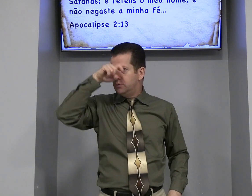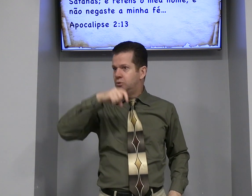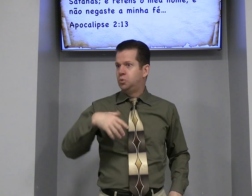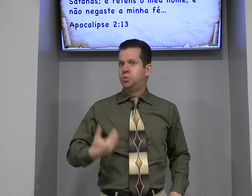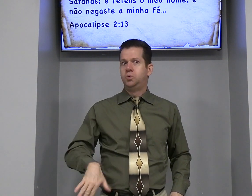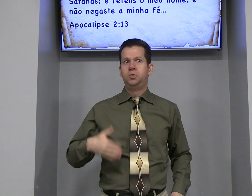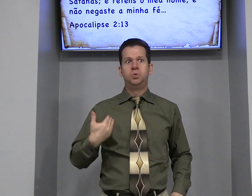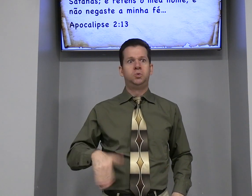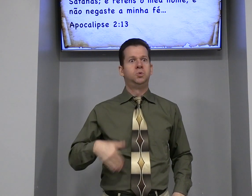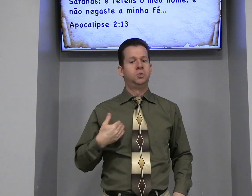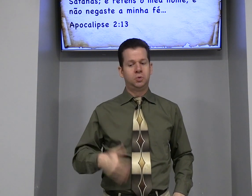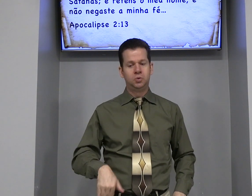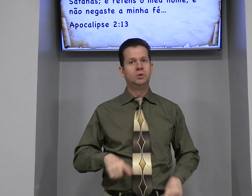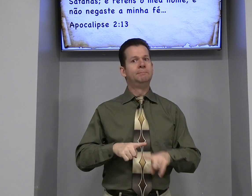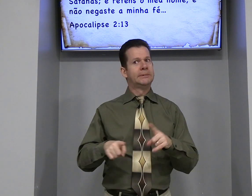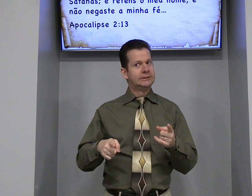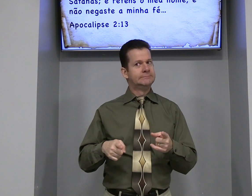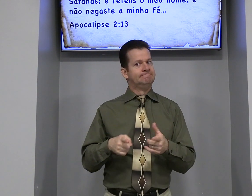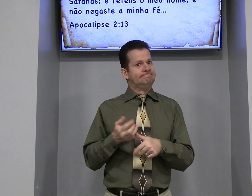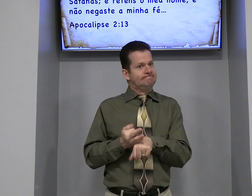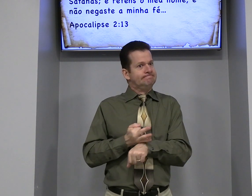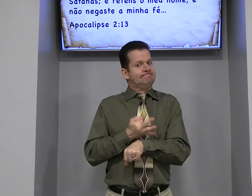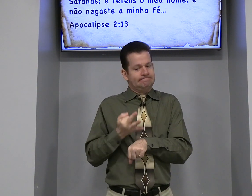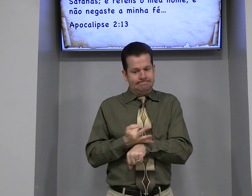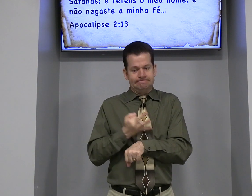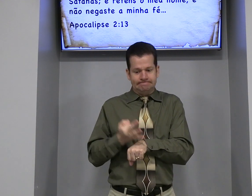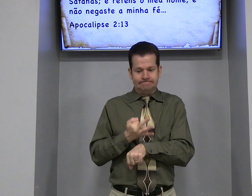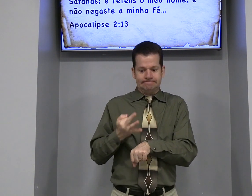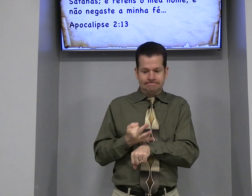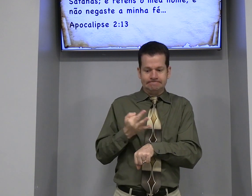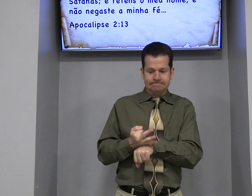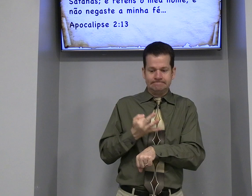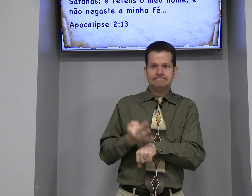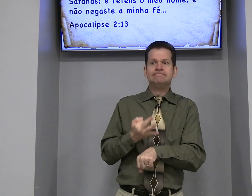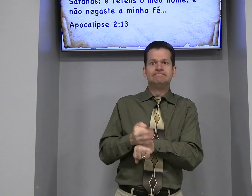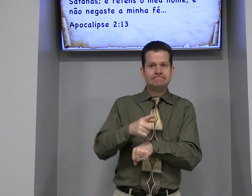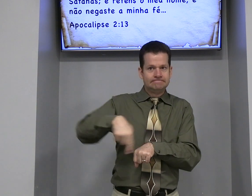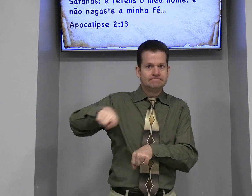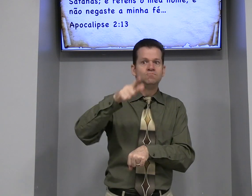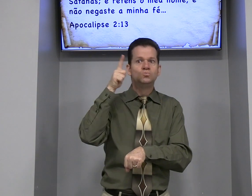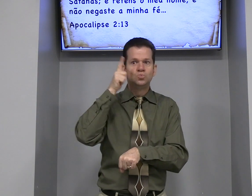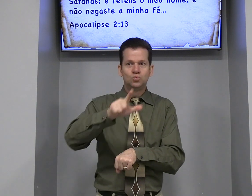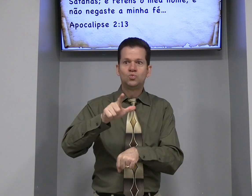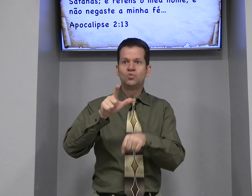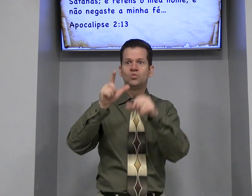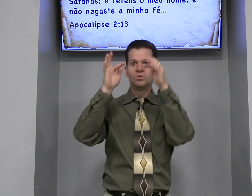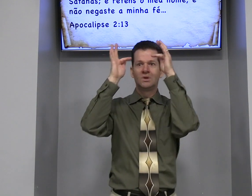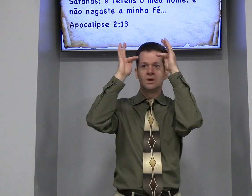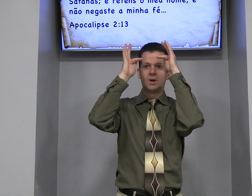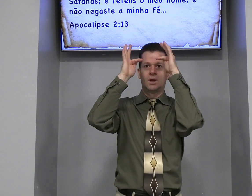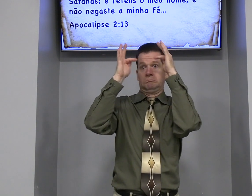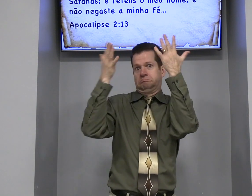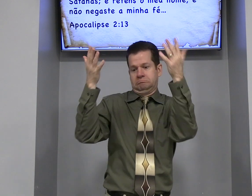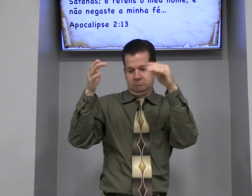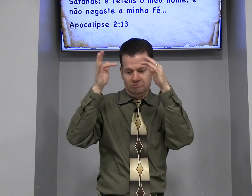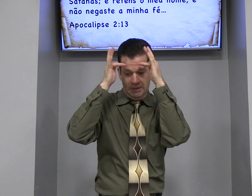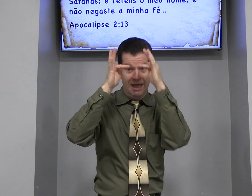cidade. As pessoas eram muito atacadas. Mas eles aguentaram firme, eles conseguiram